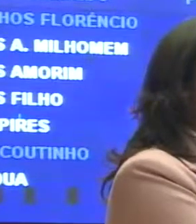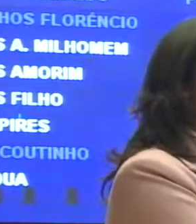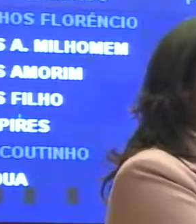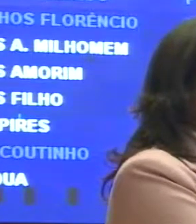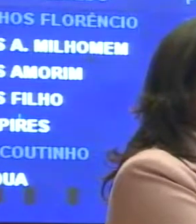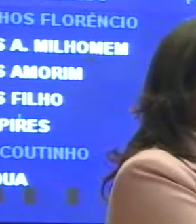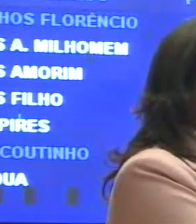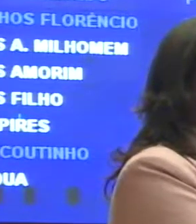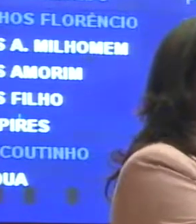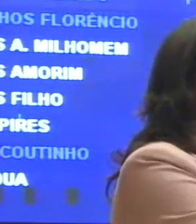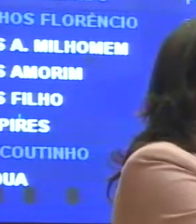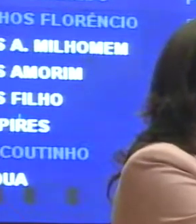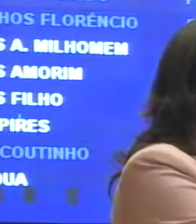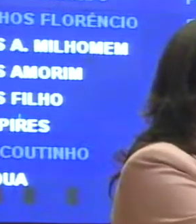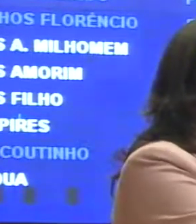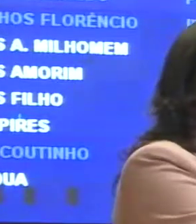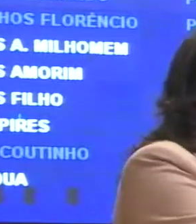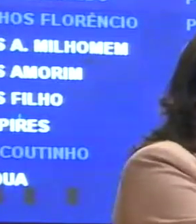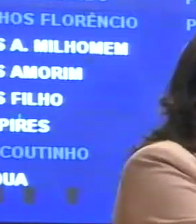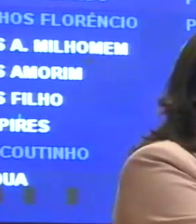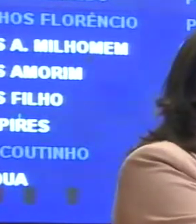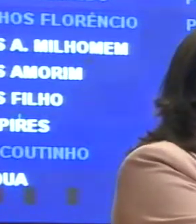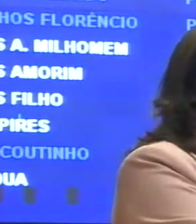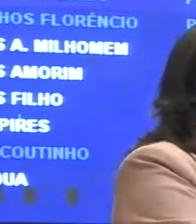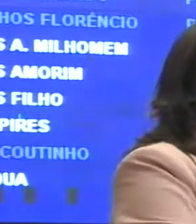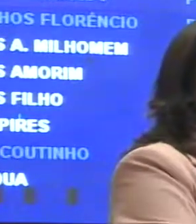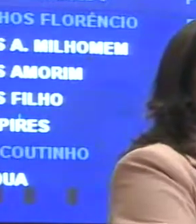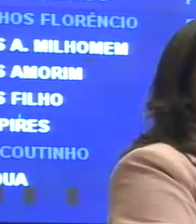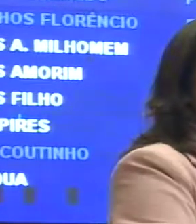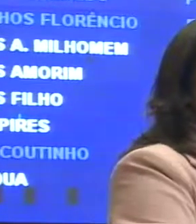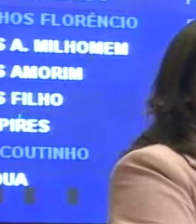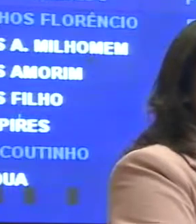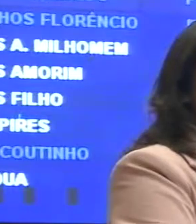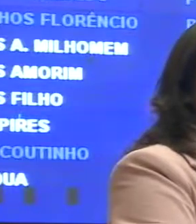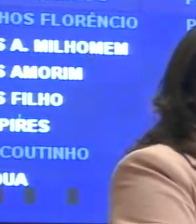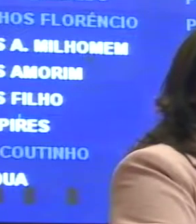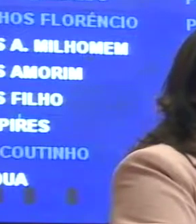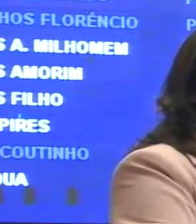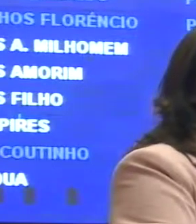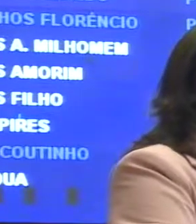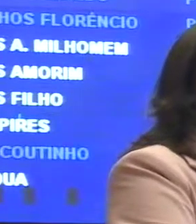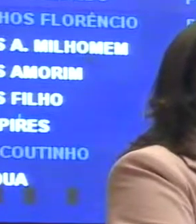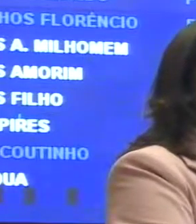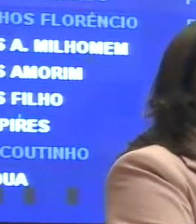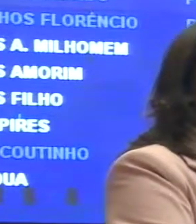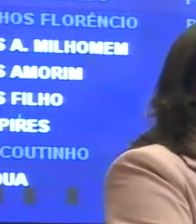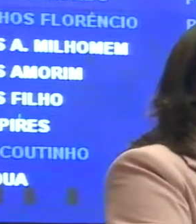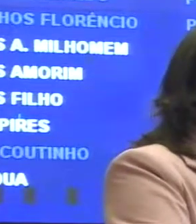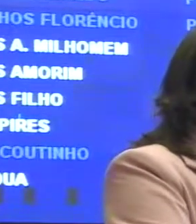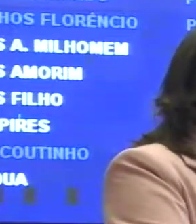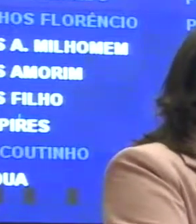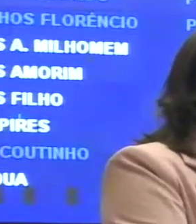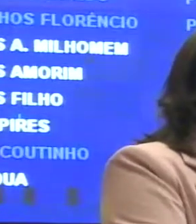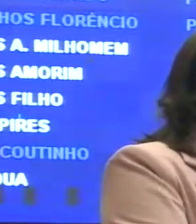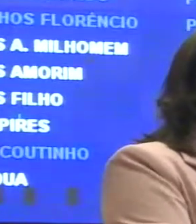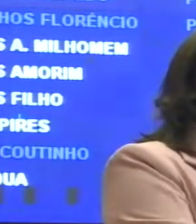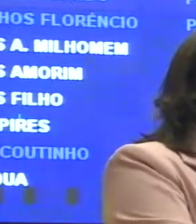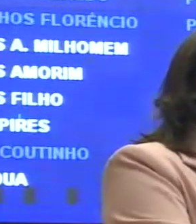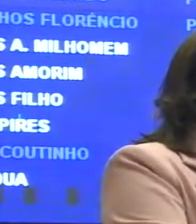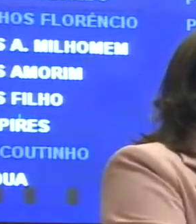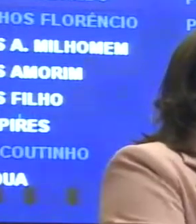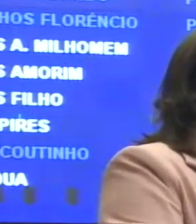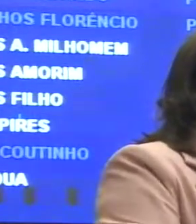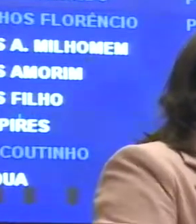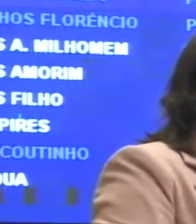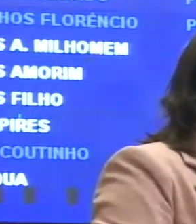apontar, responsabilizar os culpados em relação a essas rebeliões. Nós tivemos, em uma das rebeliões, a